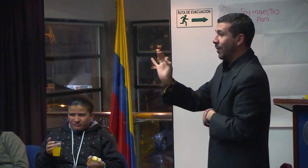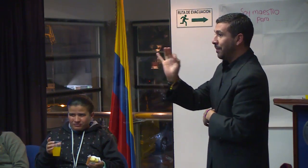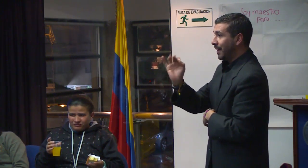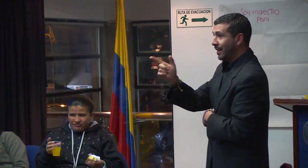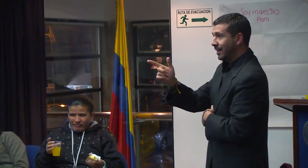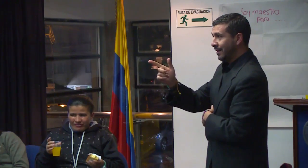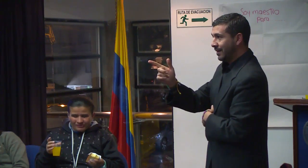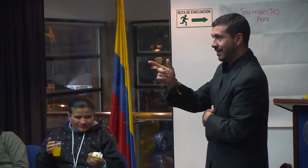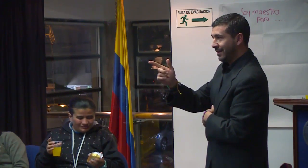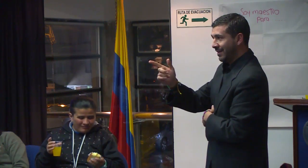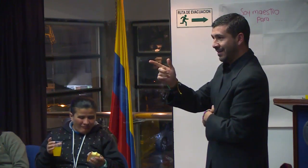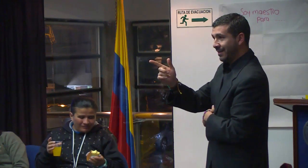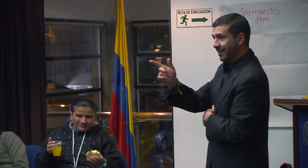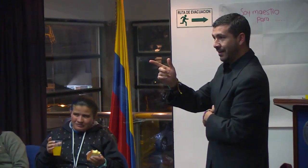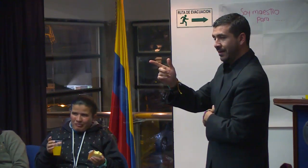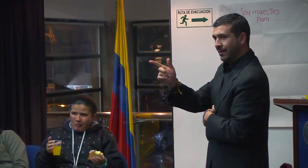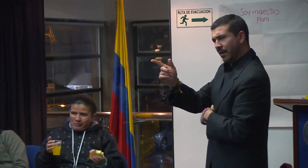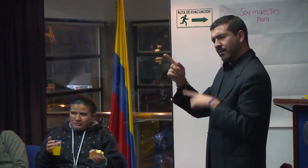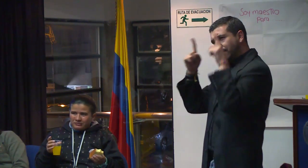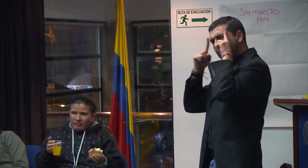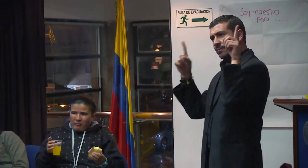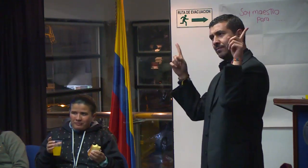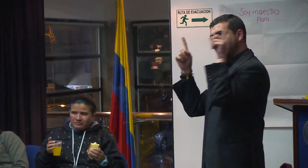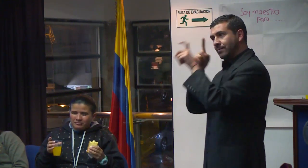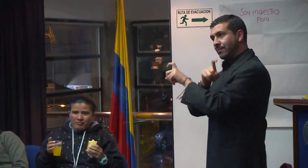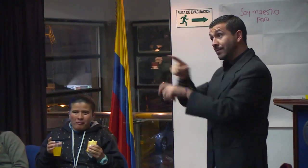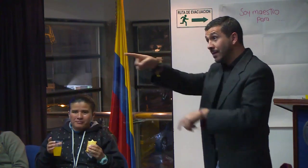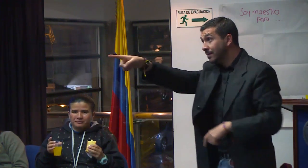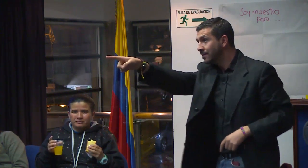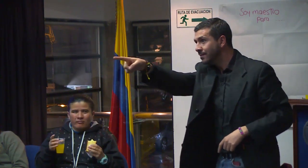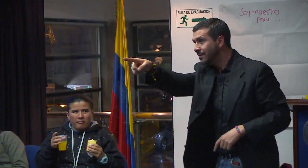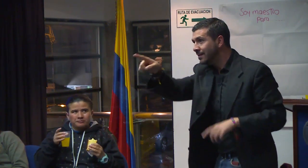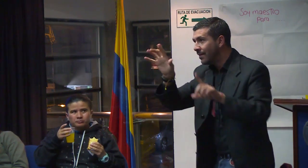que hacen es reírse del hombre. ¡Ay, si ve! El hombre